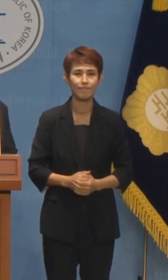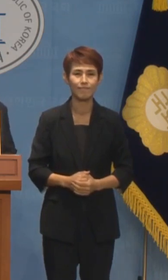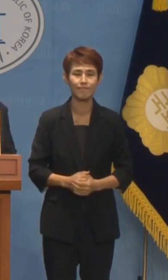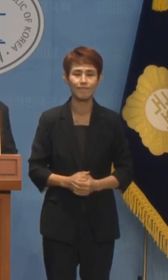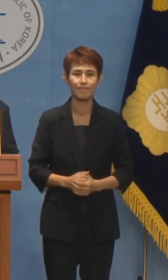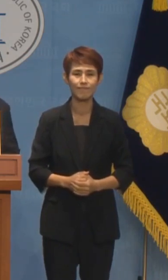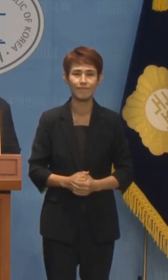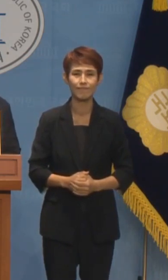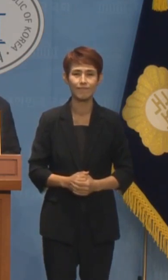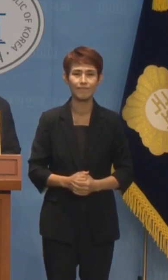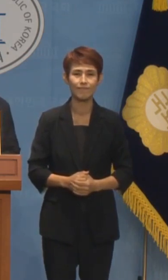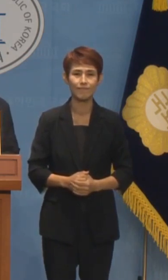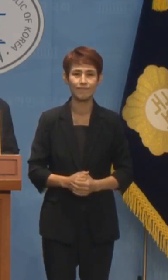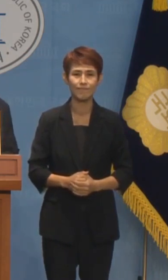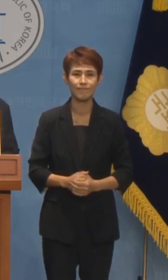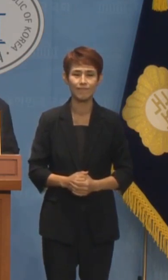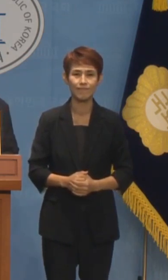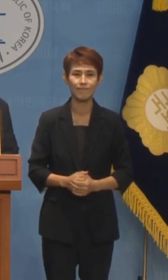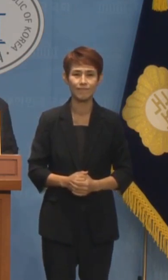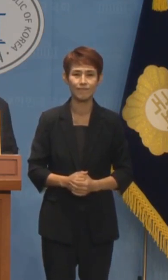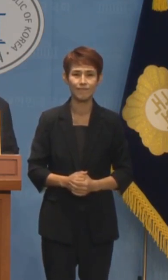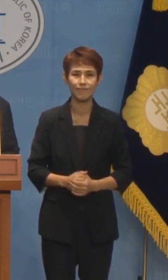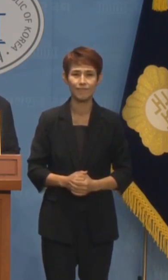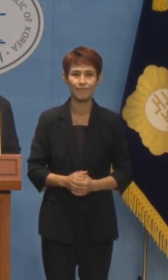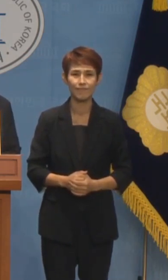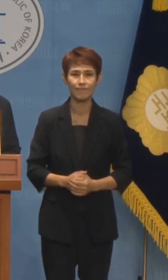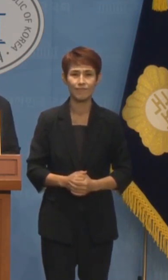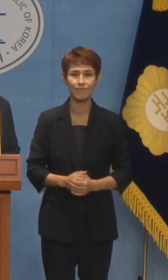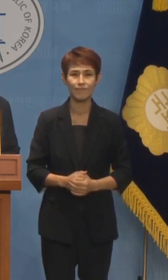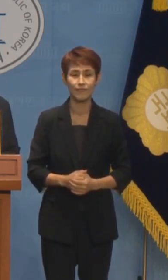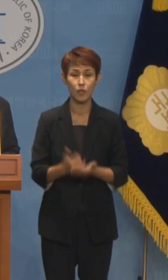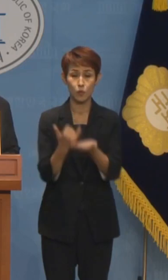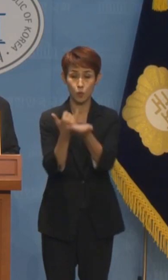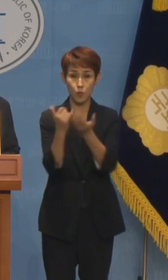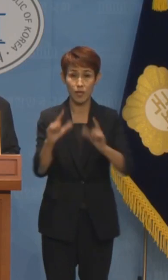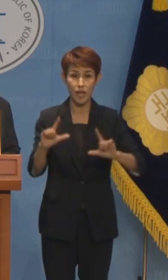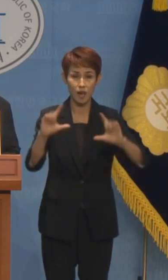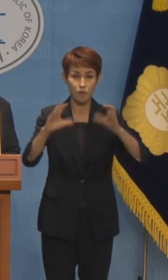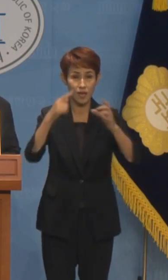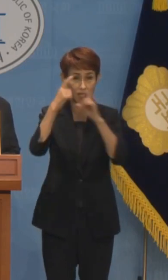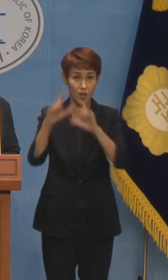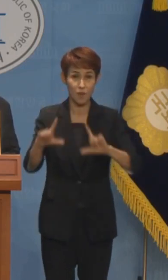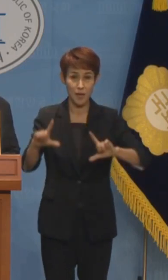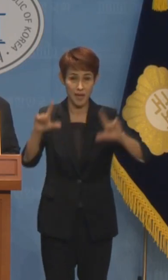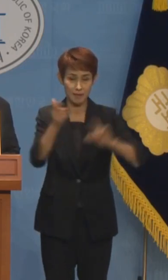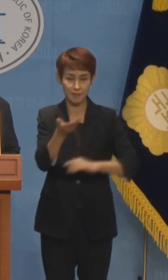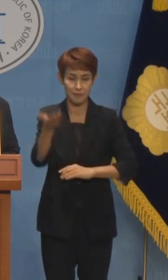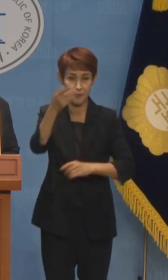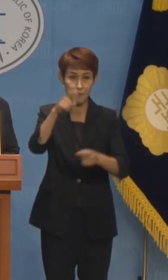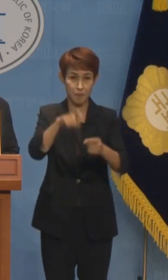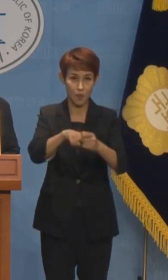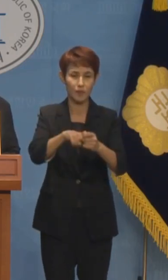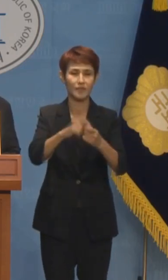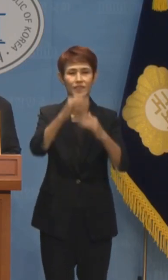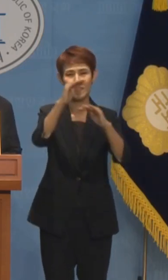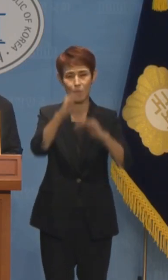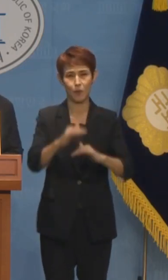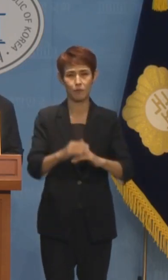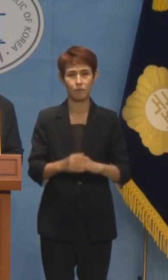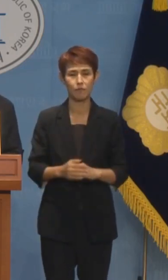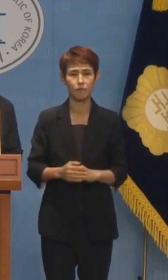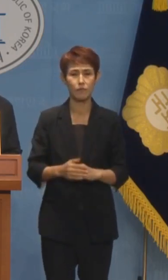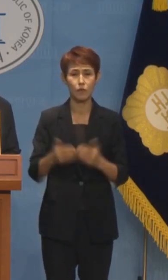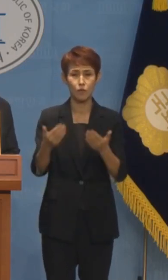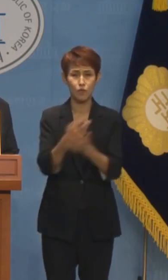간략하게 말씀드리도록 하겠습니다 독도의 날 국가기념일 승격 기자 회견문 뉴라이트